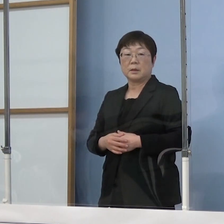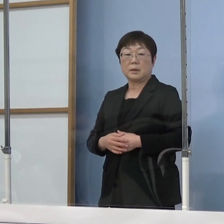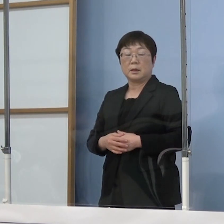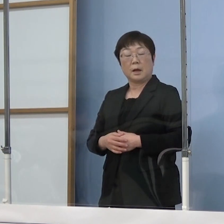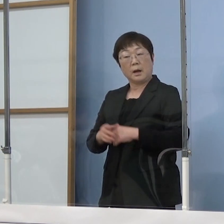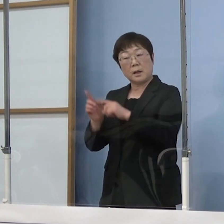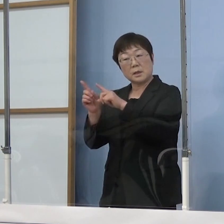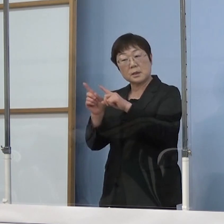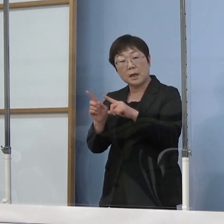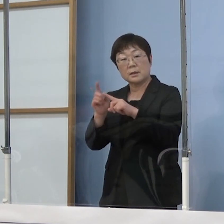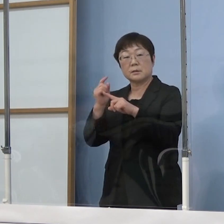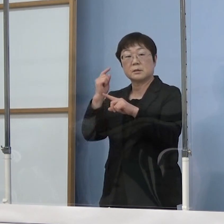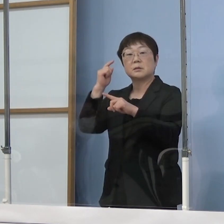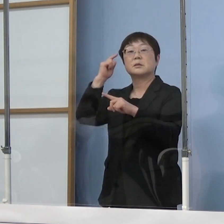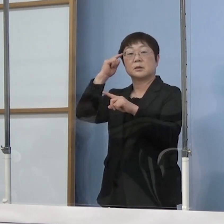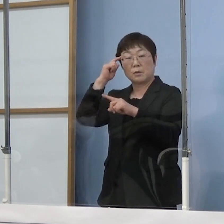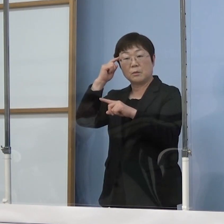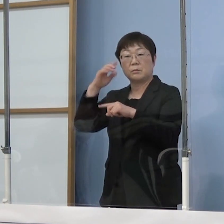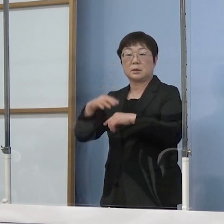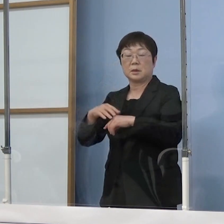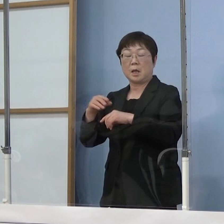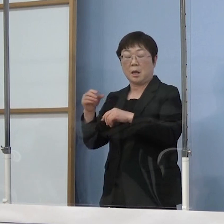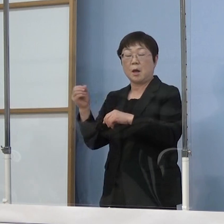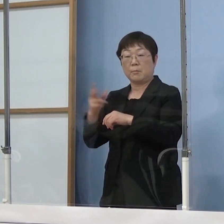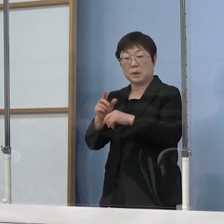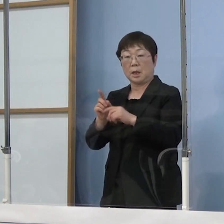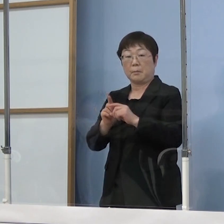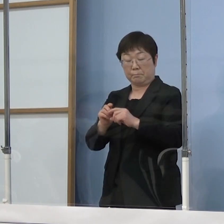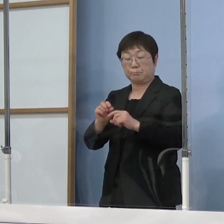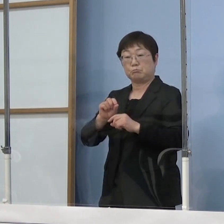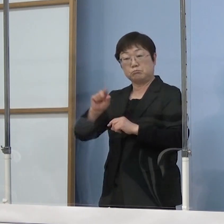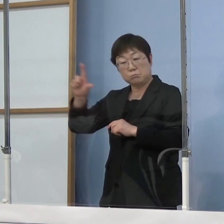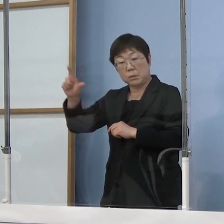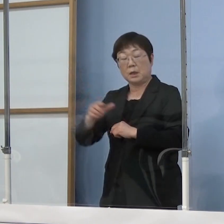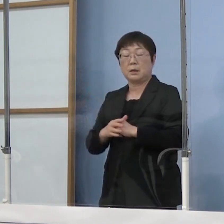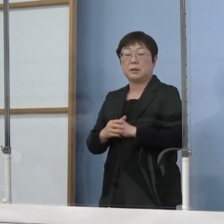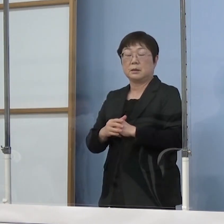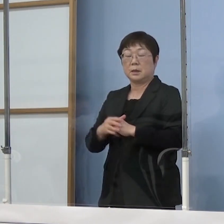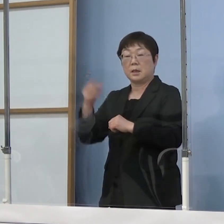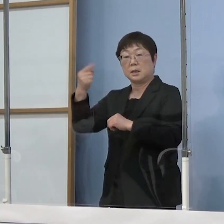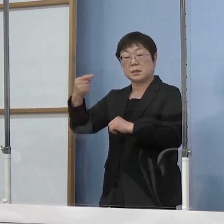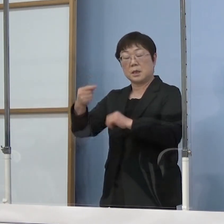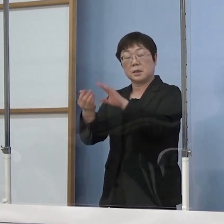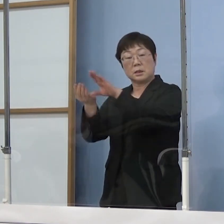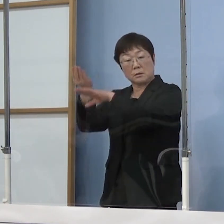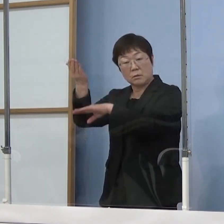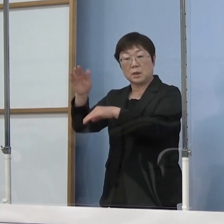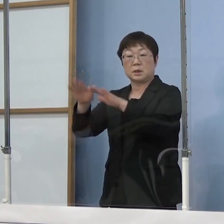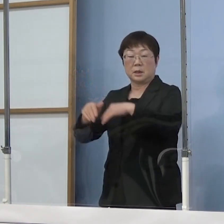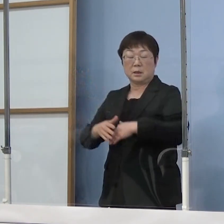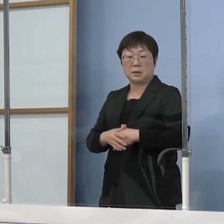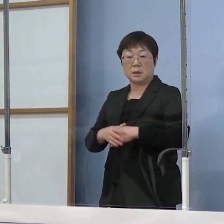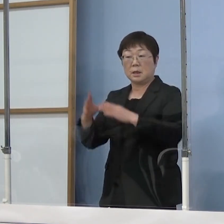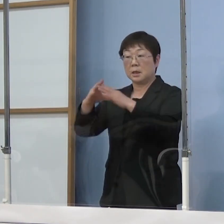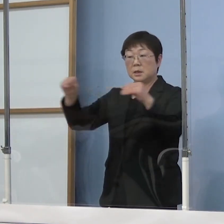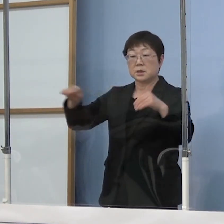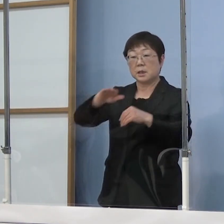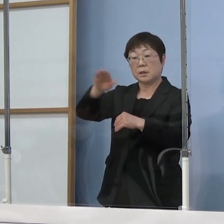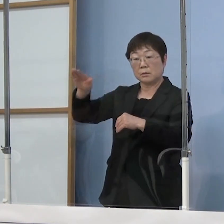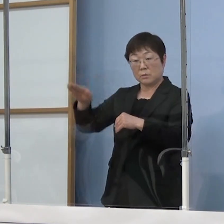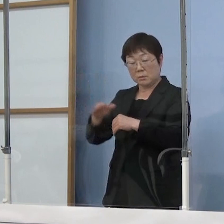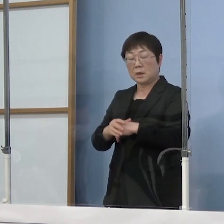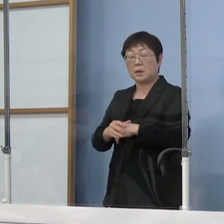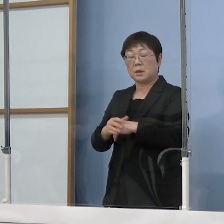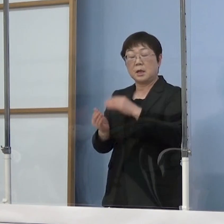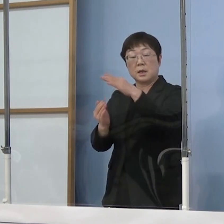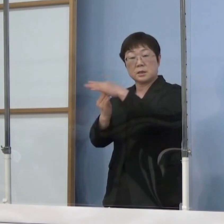なんか下がったようにちょこっと昨日あたり見えたのが、また線を超えるということで、また全国がこれまで